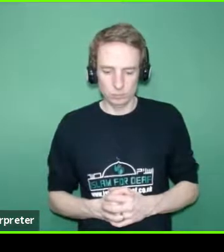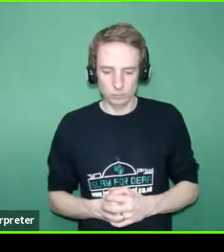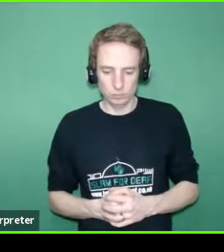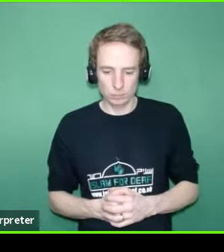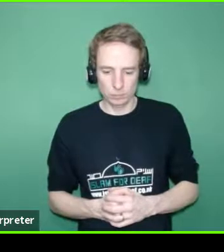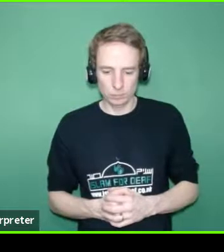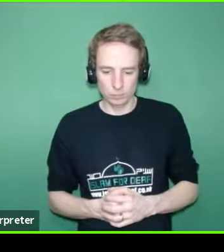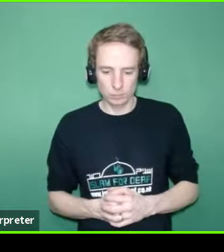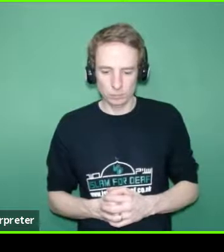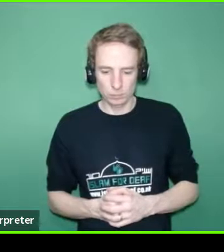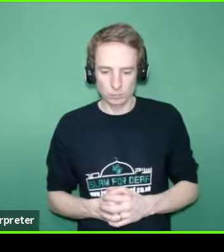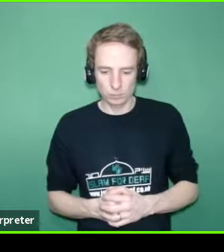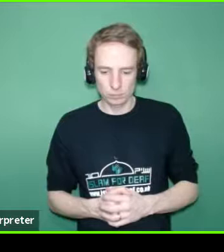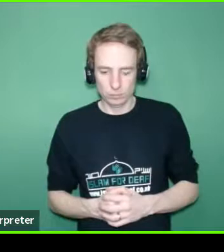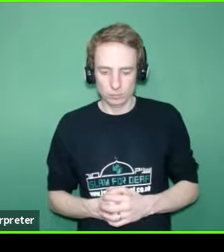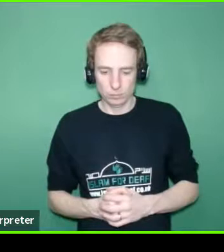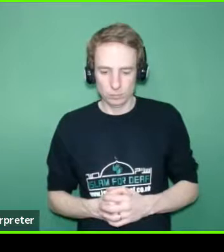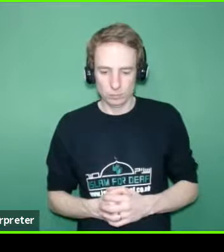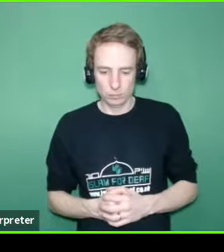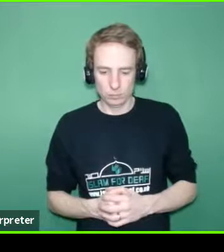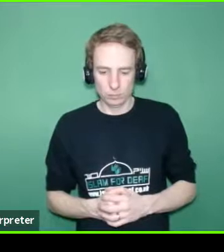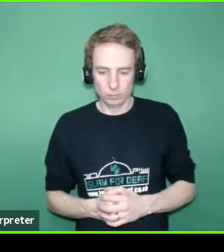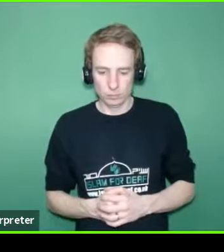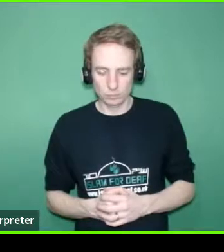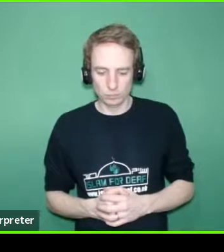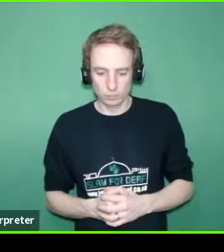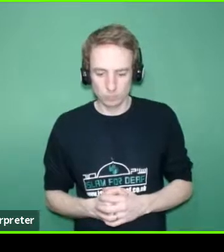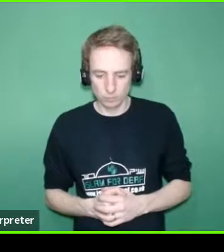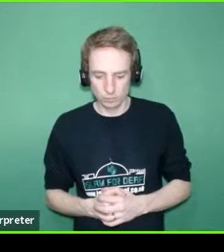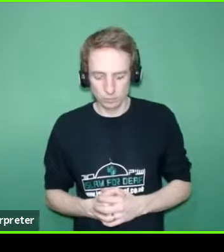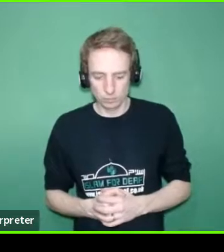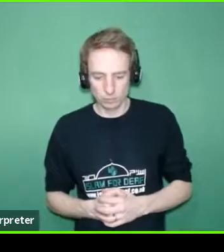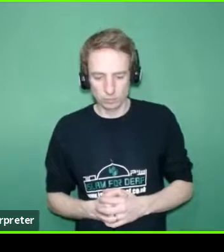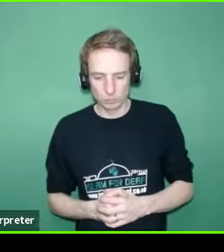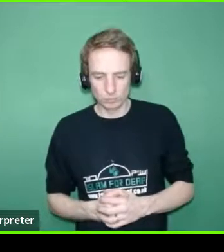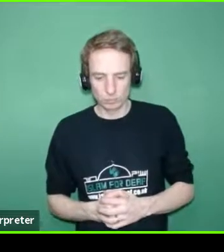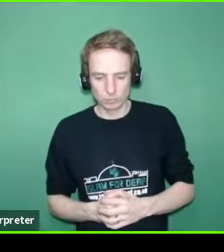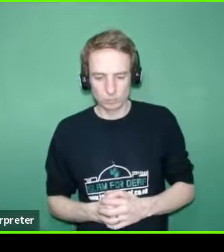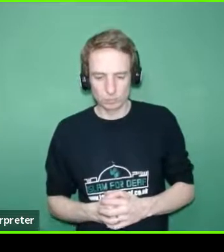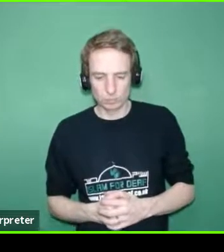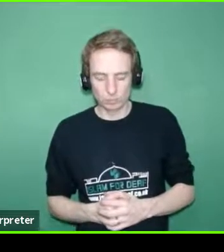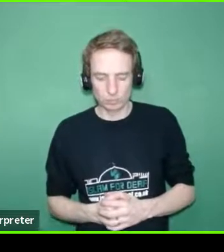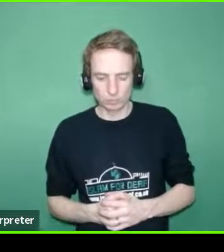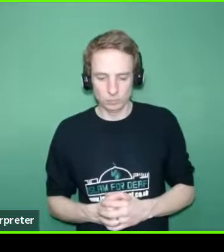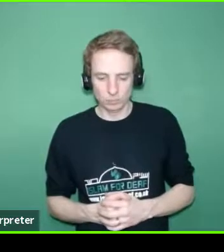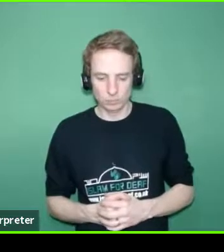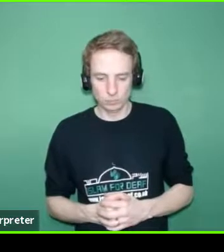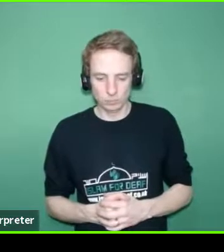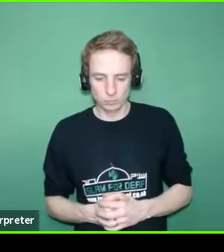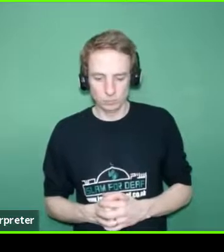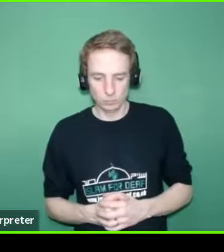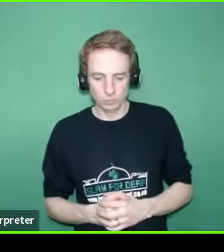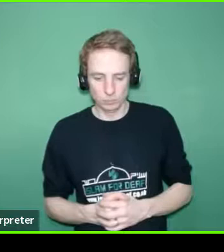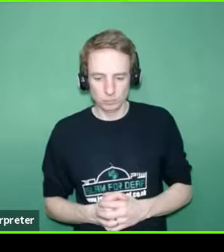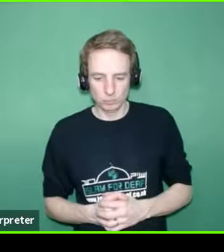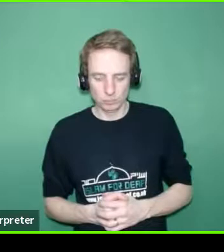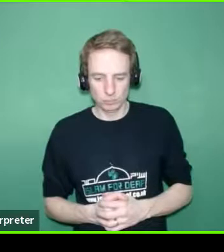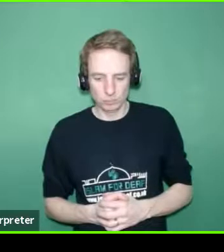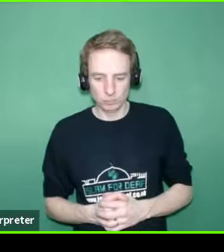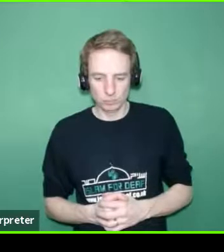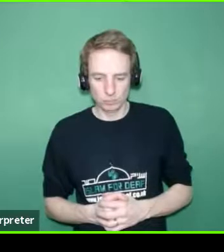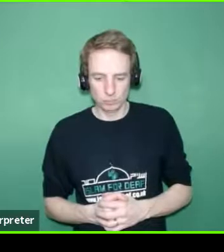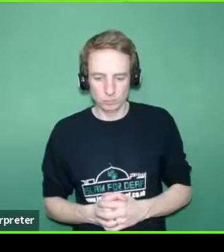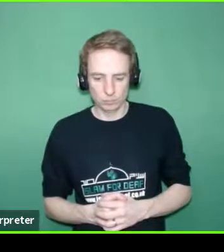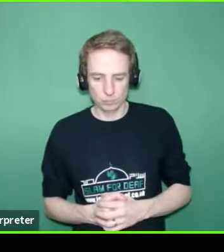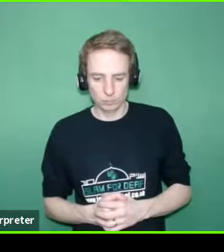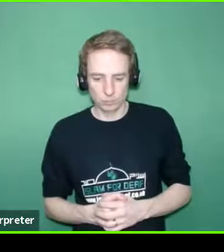صوته في الأسواق وفي يعني إلا إذا كان له ضرورة. فإن